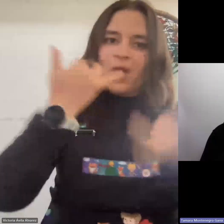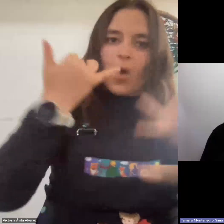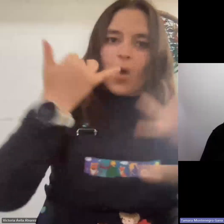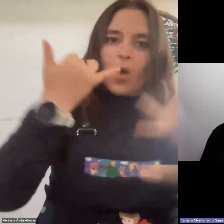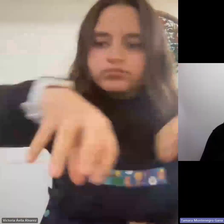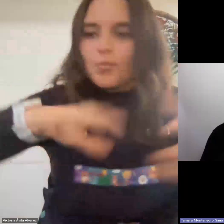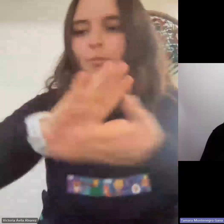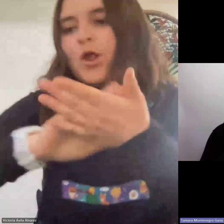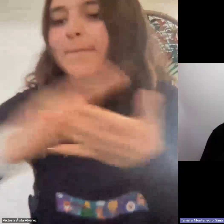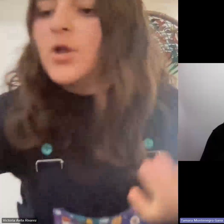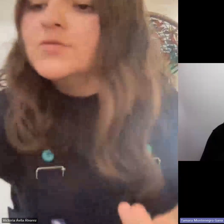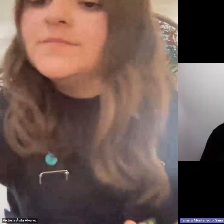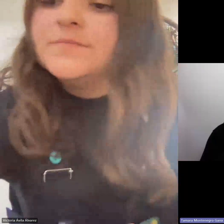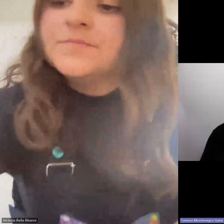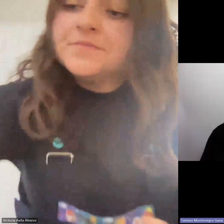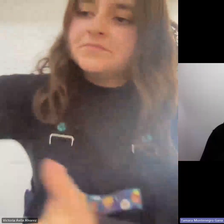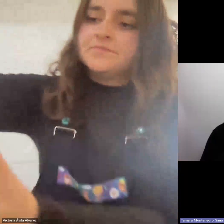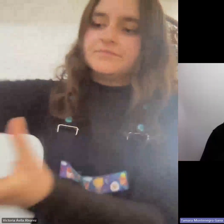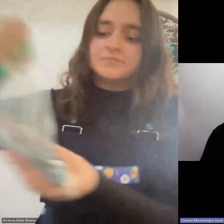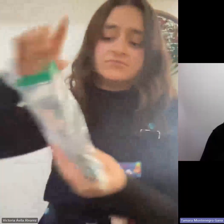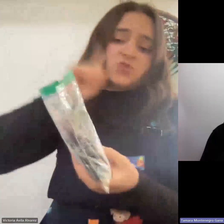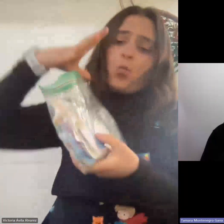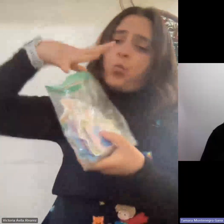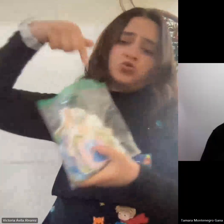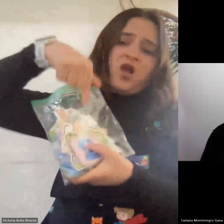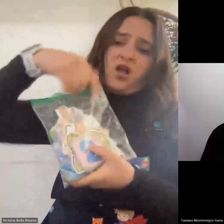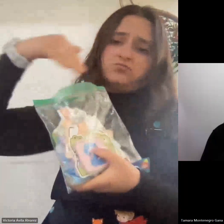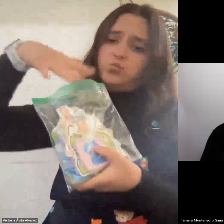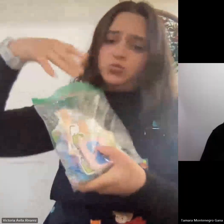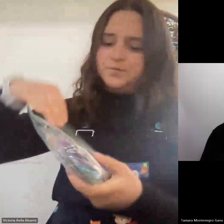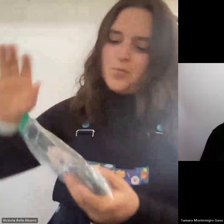con los números, para poder enseñarles, por ejemplo,